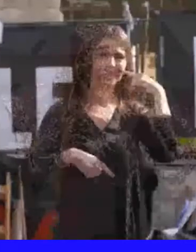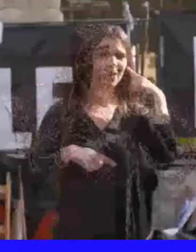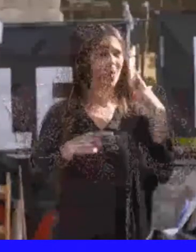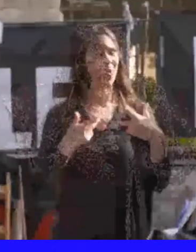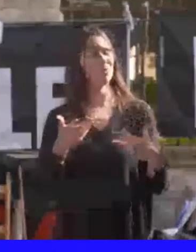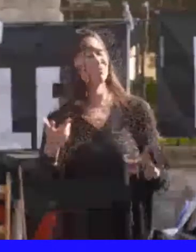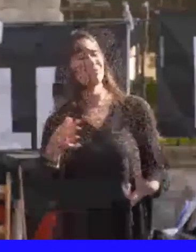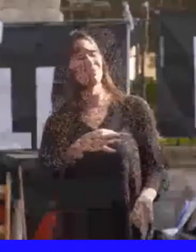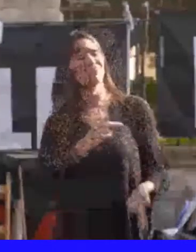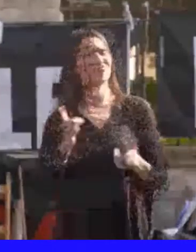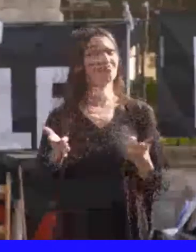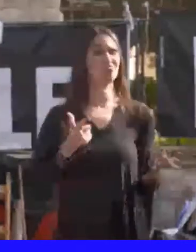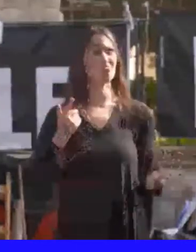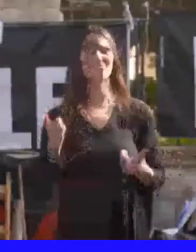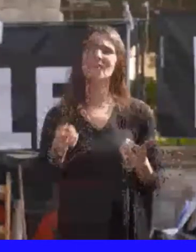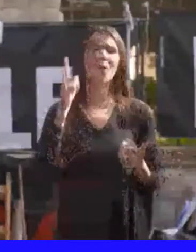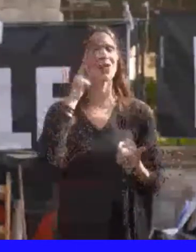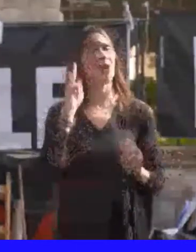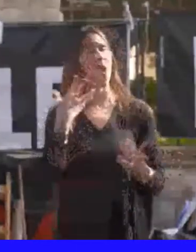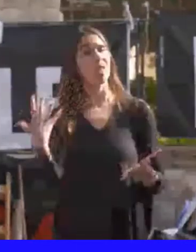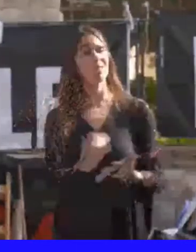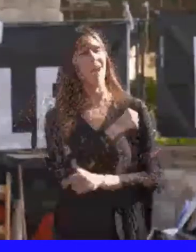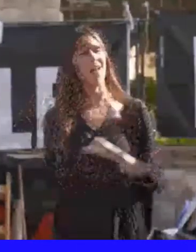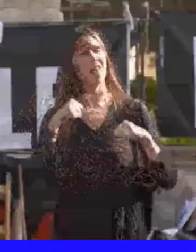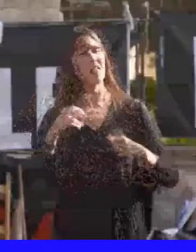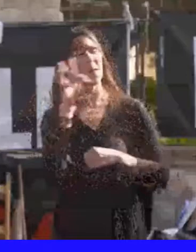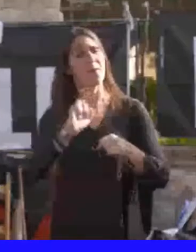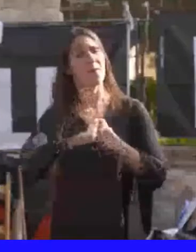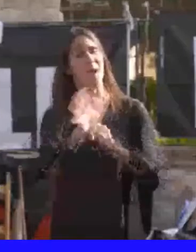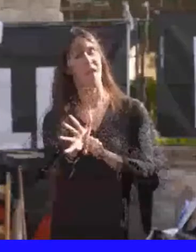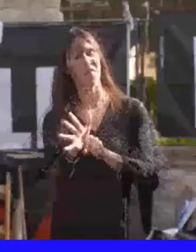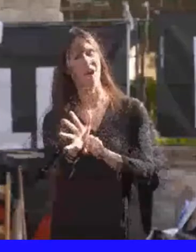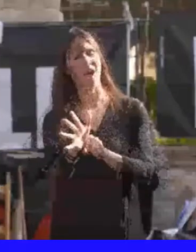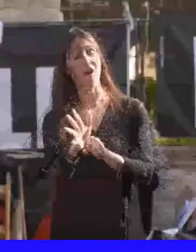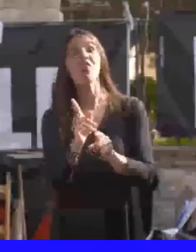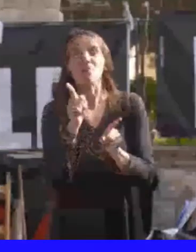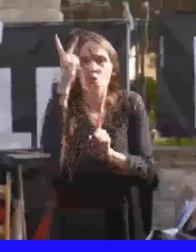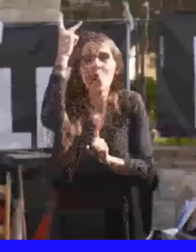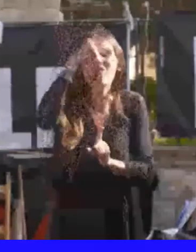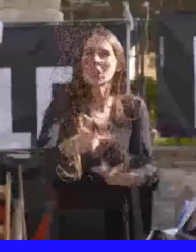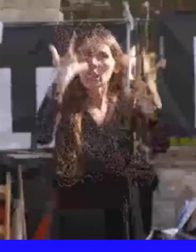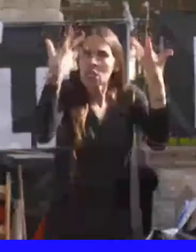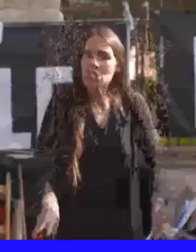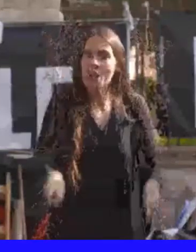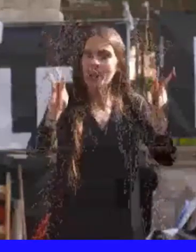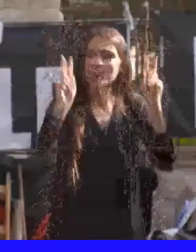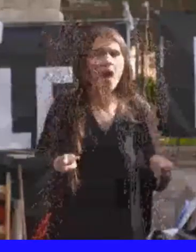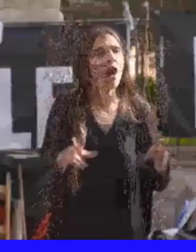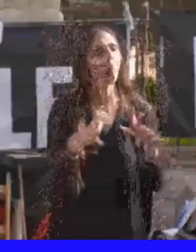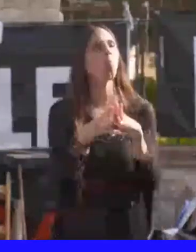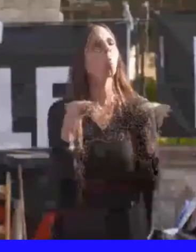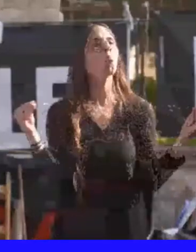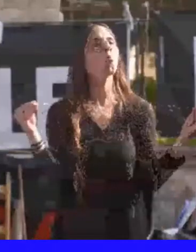זחוח שחושב שהוא יכול לנצח לבדו את המגפה, וכשהוא מבין את גודל הכישלון הוא